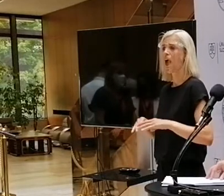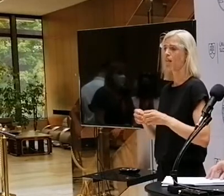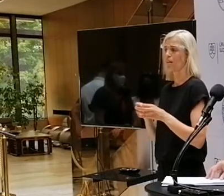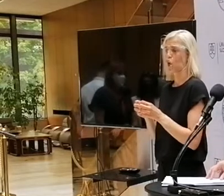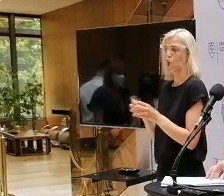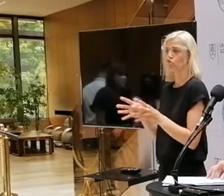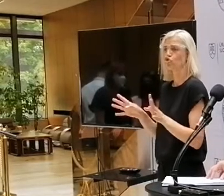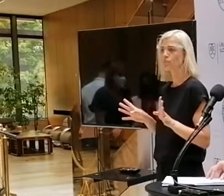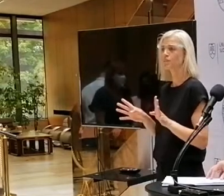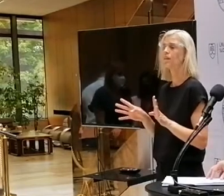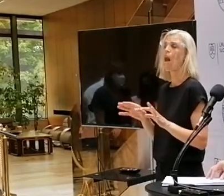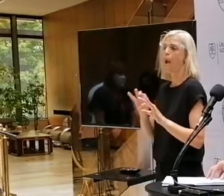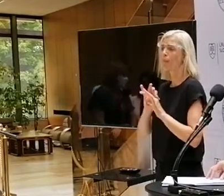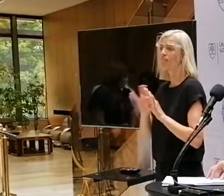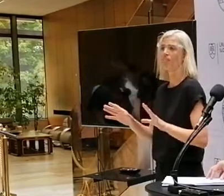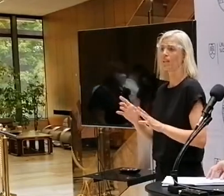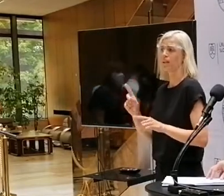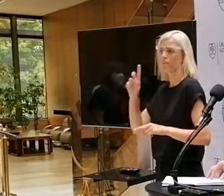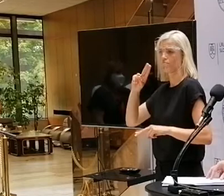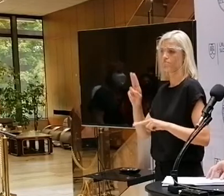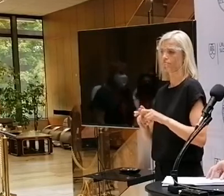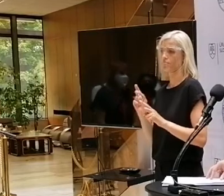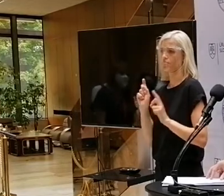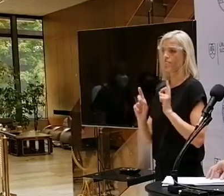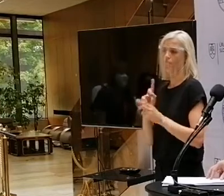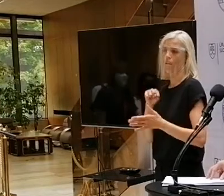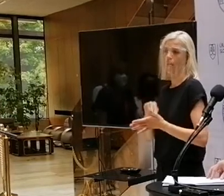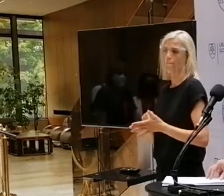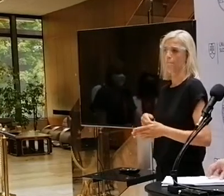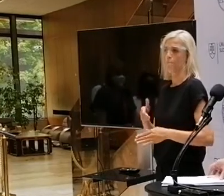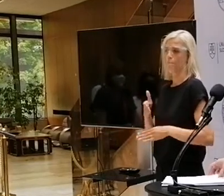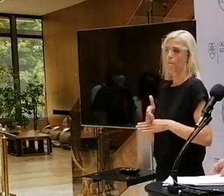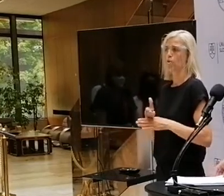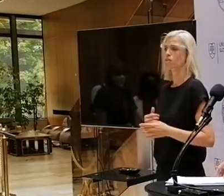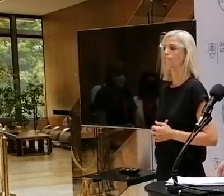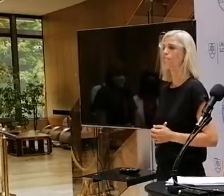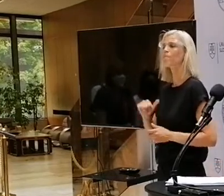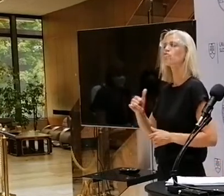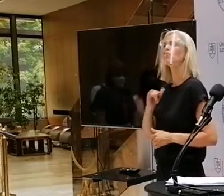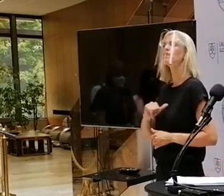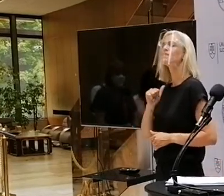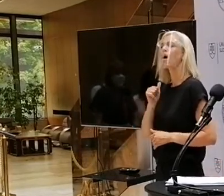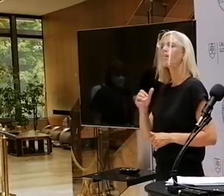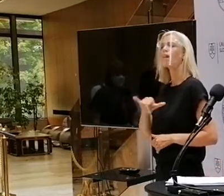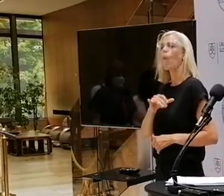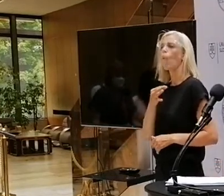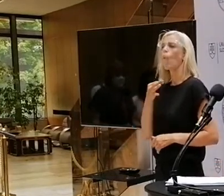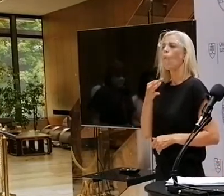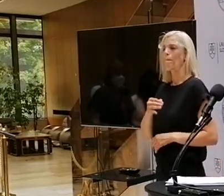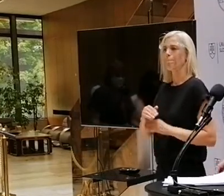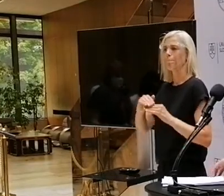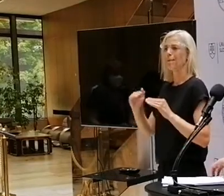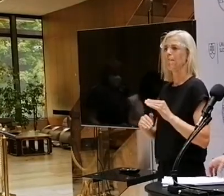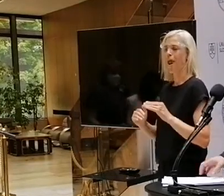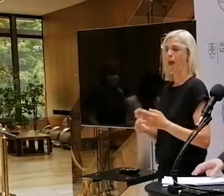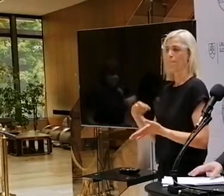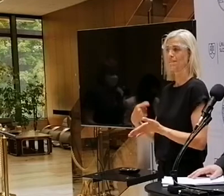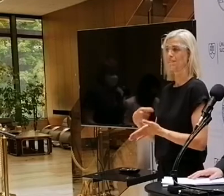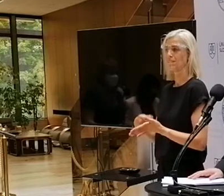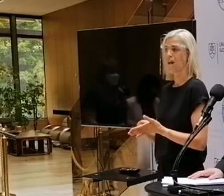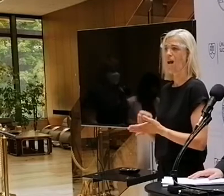to bolo dostupnejšie. Uh-huh. A chceme sa ešte spýtať na minimálnu mzdu. Zajtra je vlastne termín, ale už teraz je jasné, že sociálni partneri